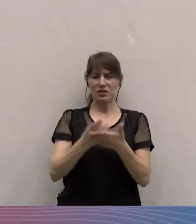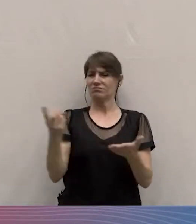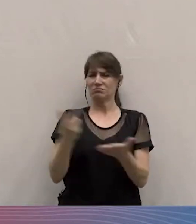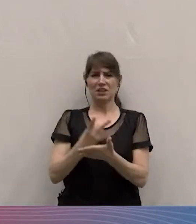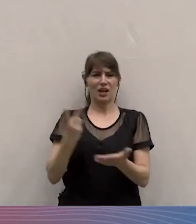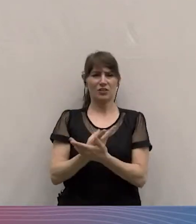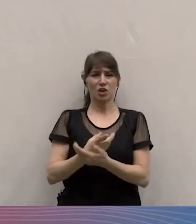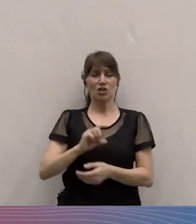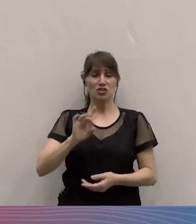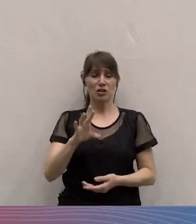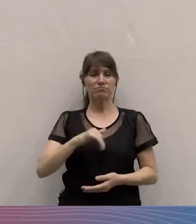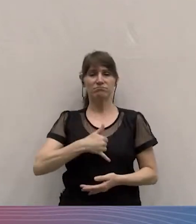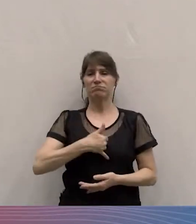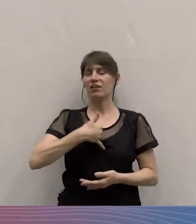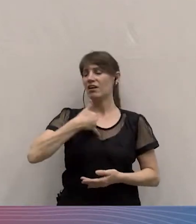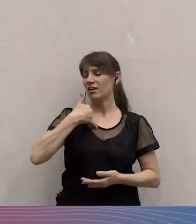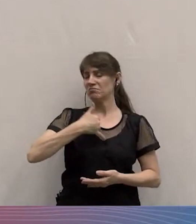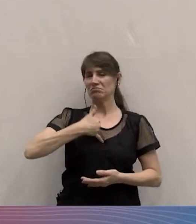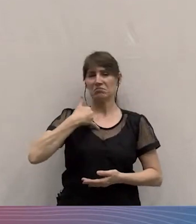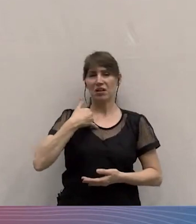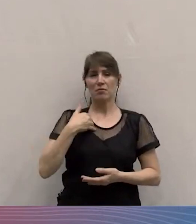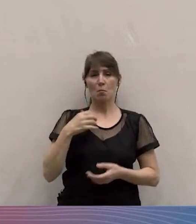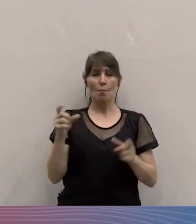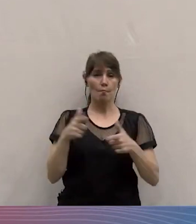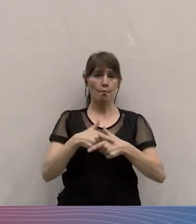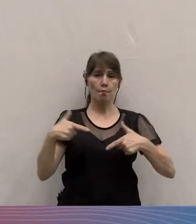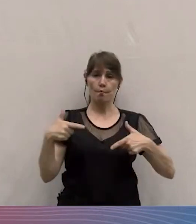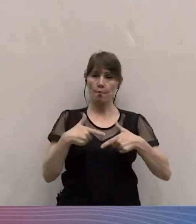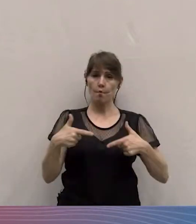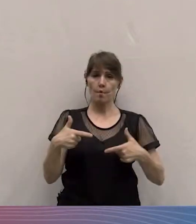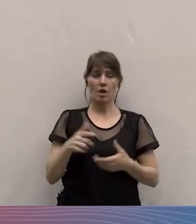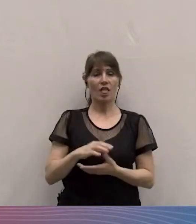É vaidade de vaidade. É zero mais zero.